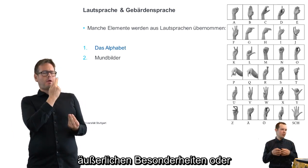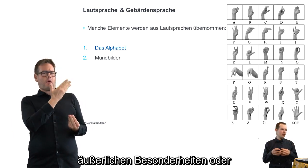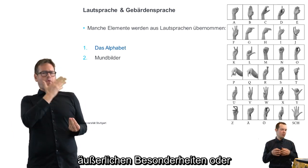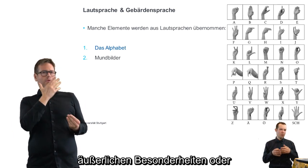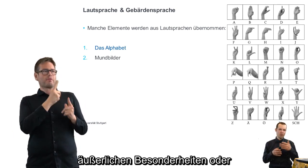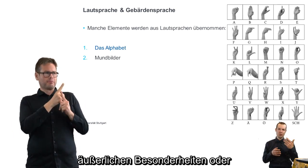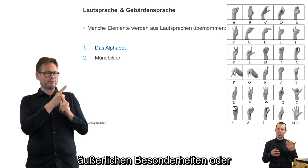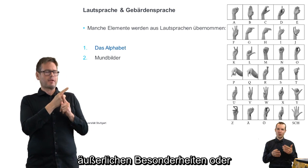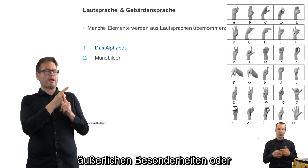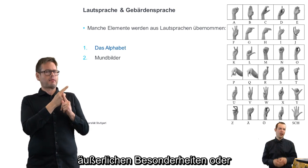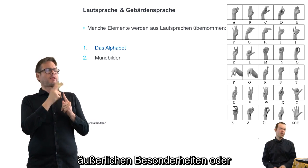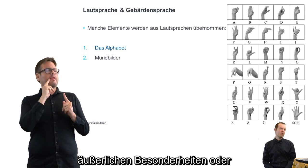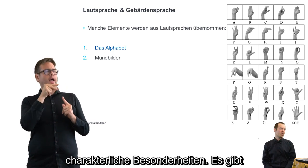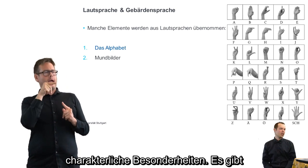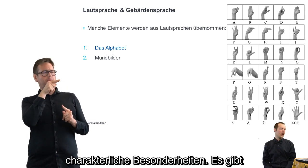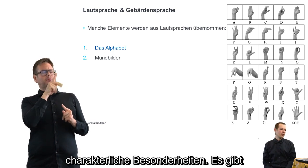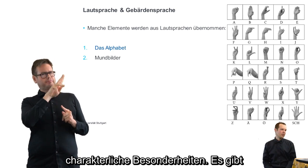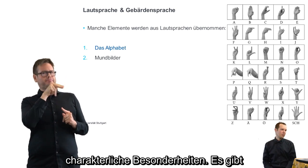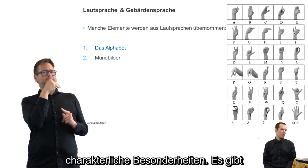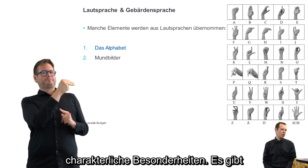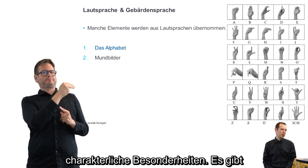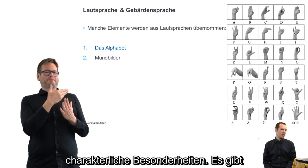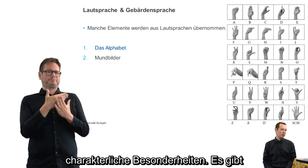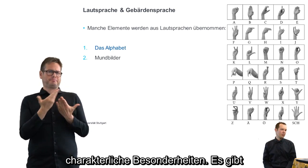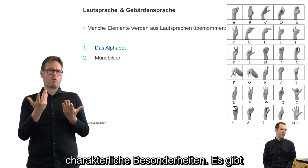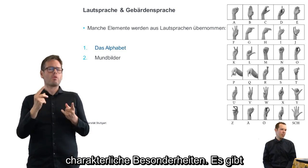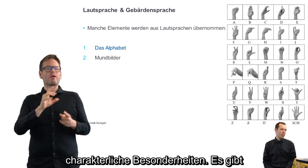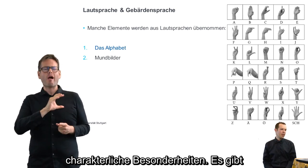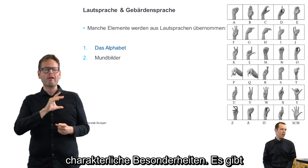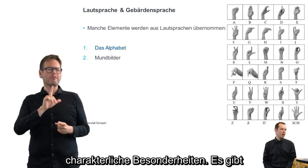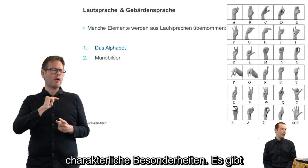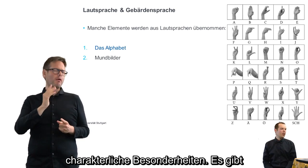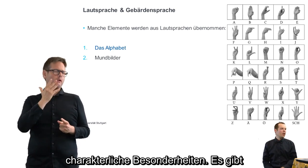irgendwelche äußerlichen Besonderheiten oder charakterliche Besonderheiten.